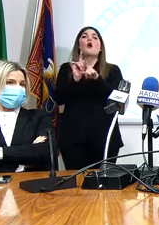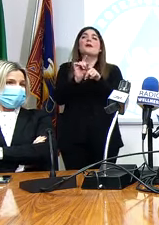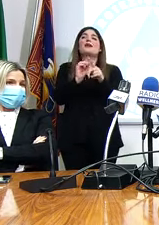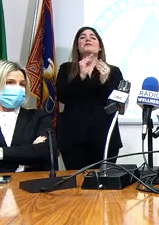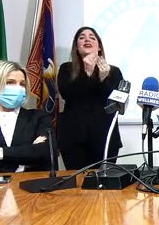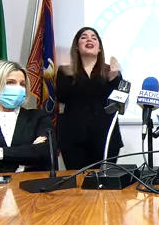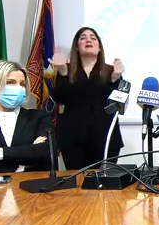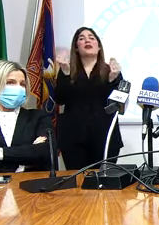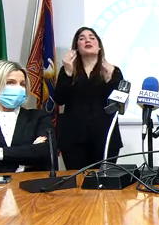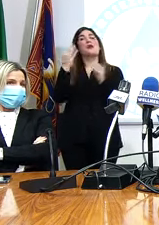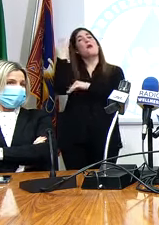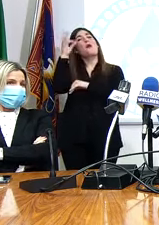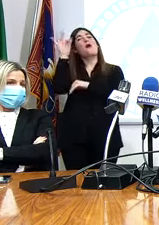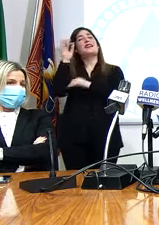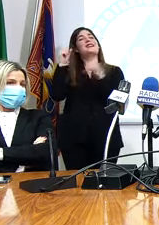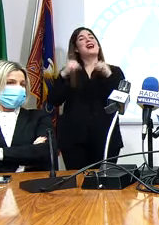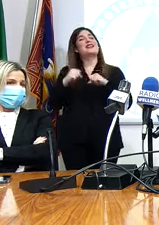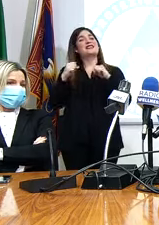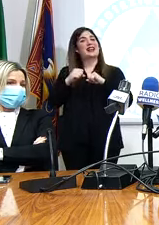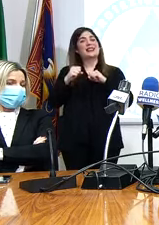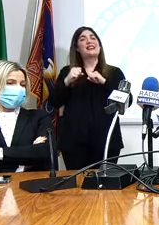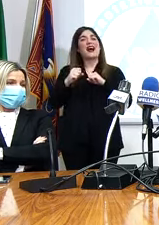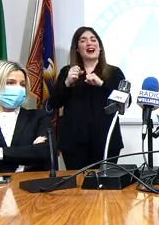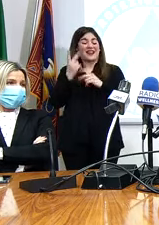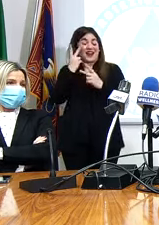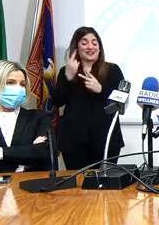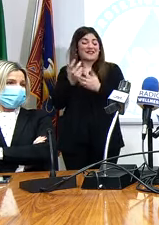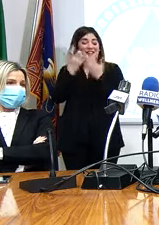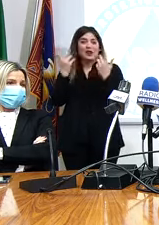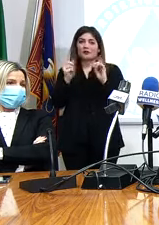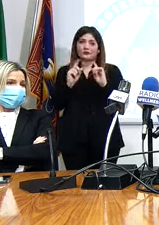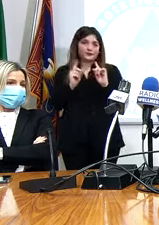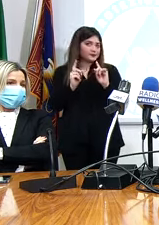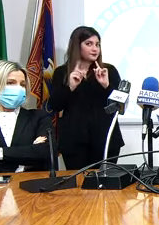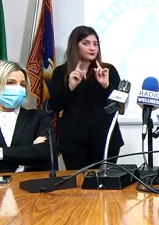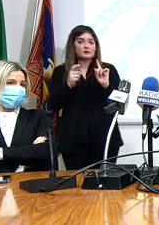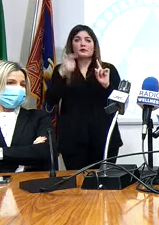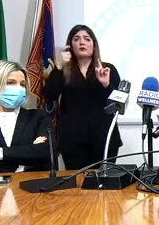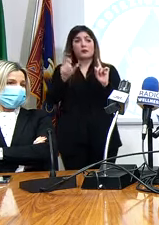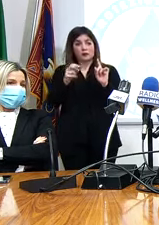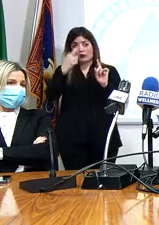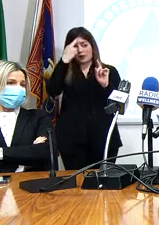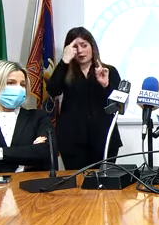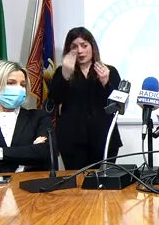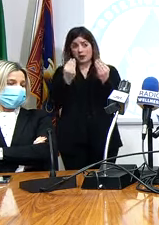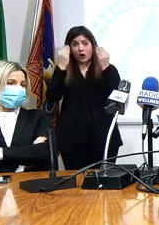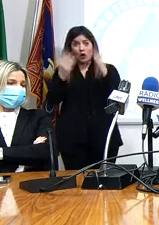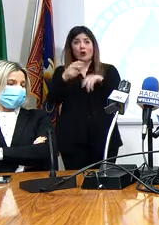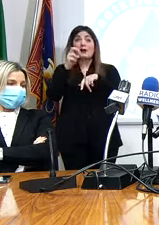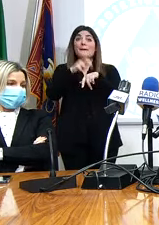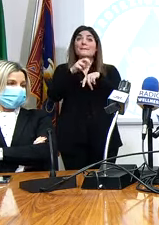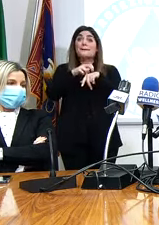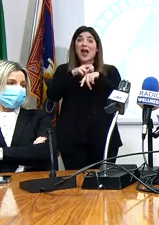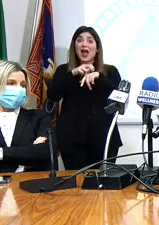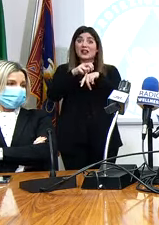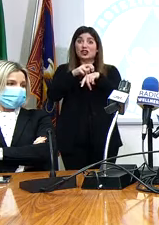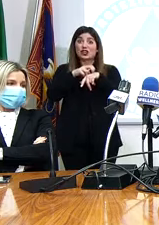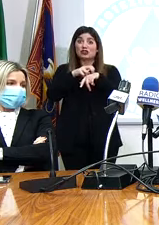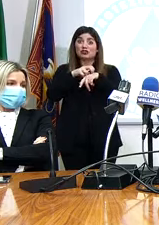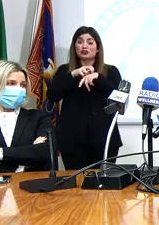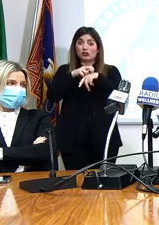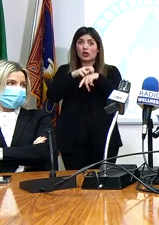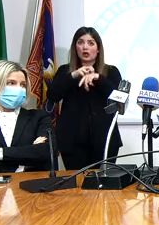della sanità. Anche perché voglio ricordare che i nostri medici hanno preso in carico tutti i pazienti, e